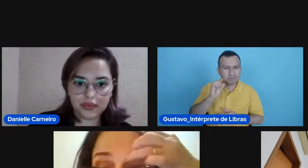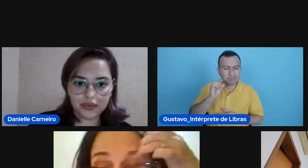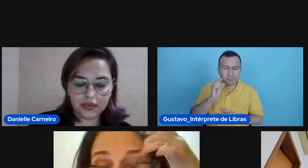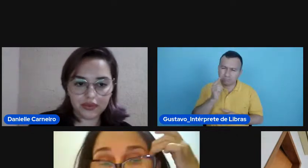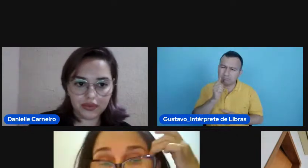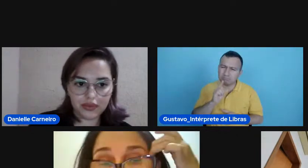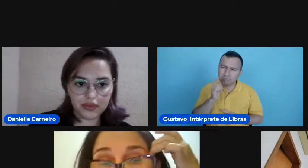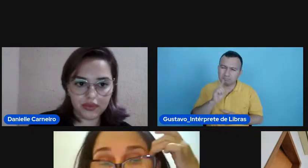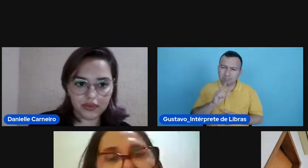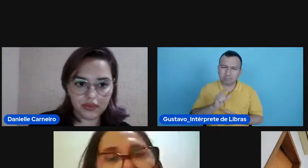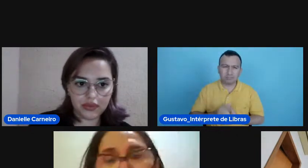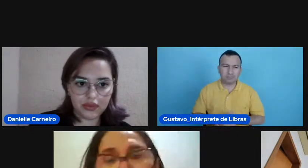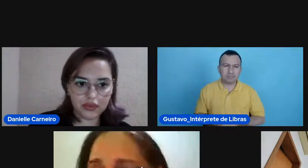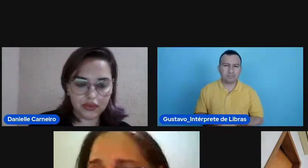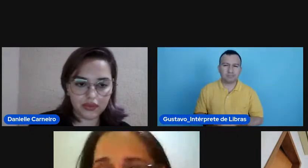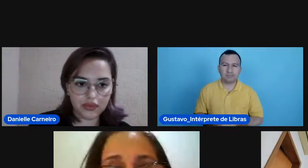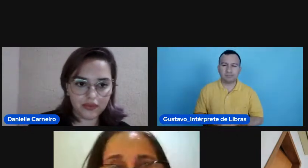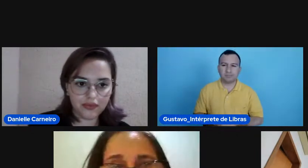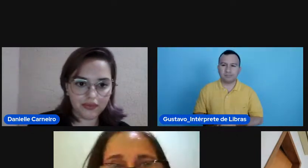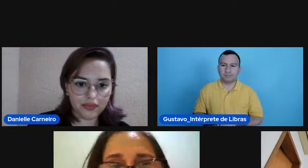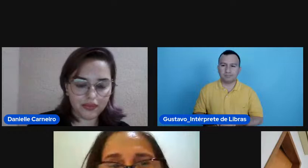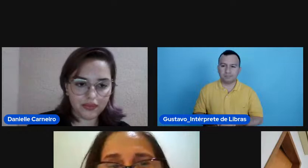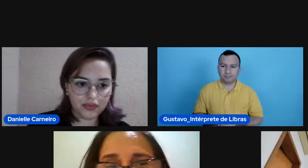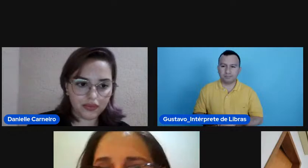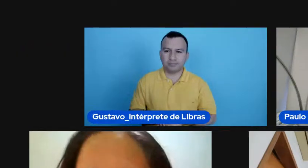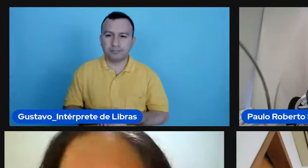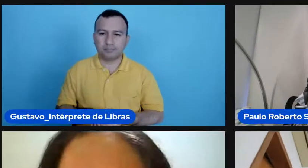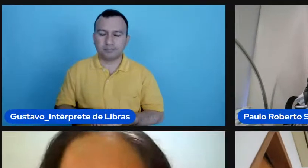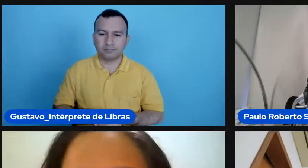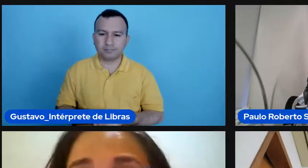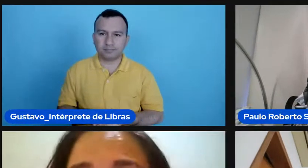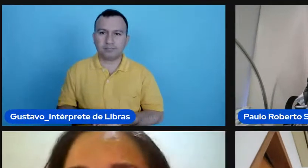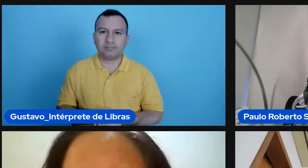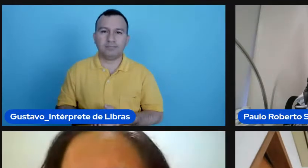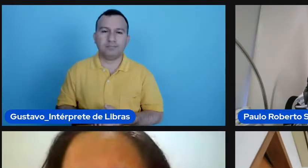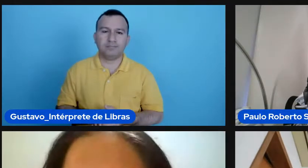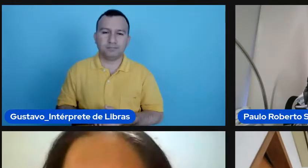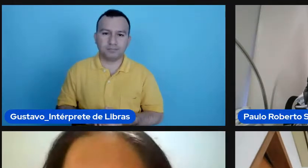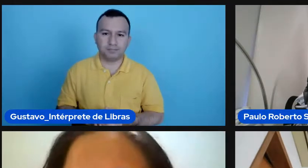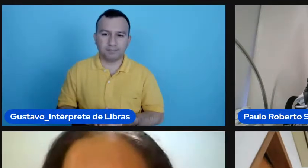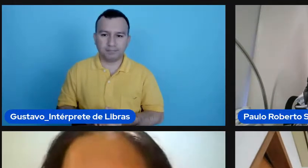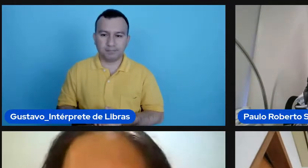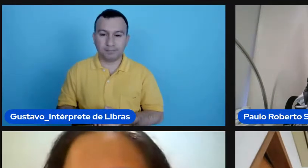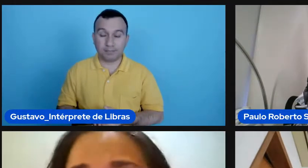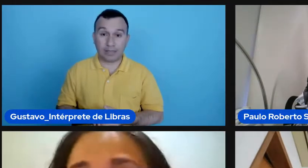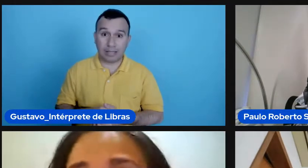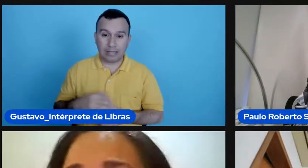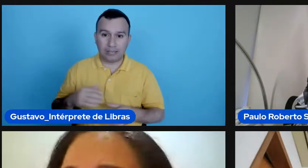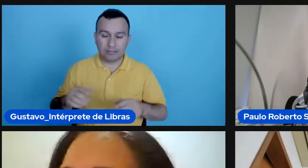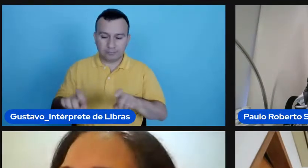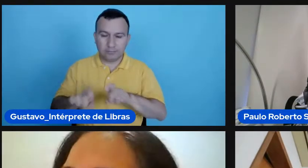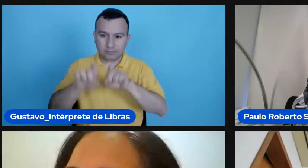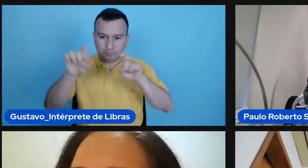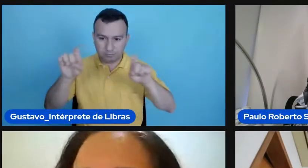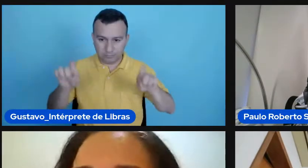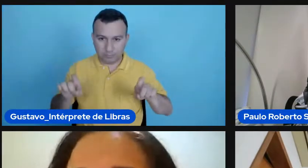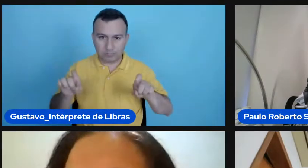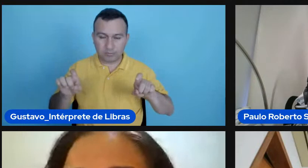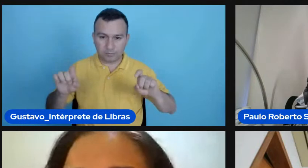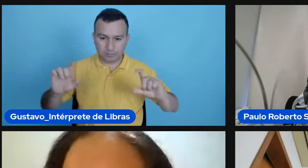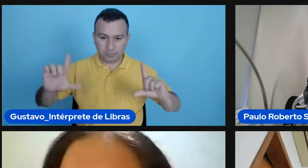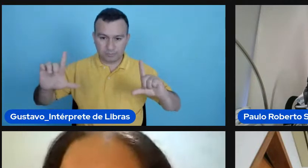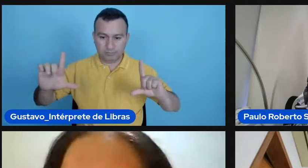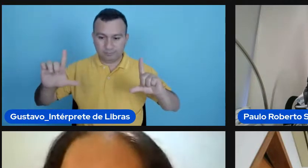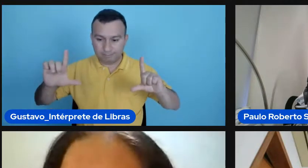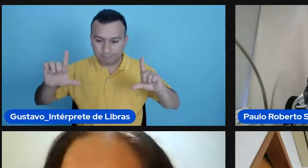Tá conseguindo ouvir? Tá. Vou falar mais perto do microfone do computador e vou falar mais devagar.